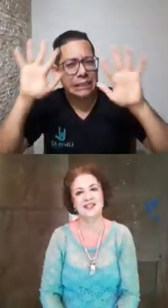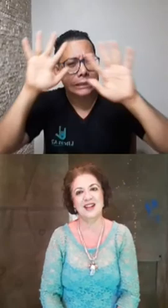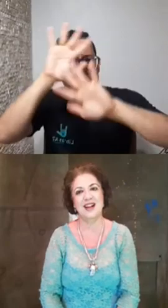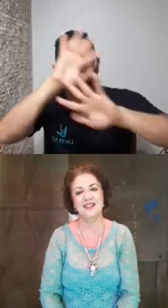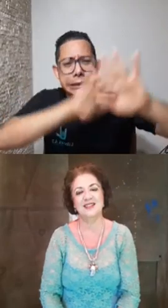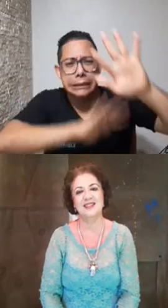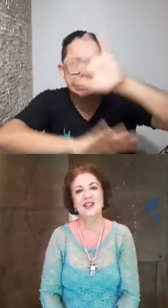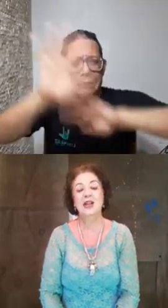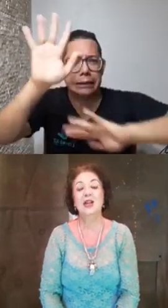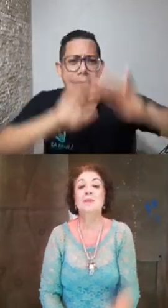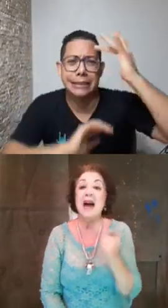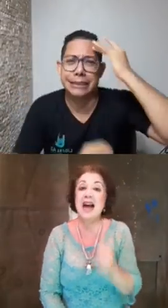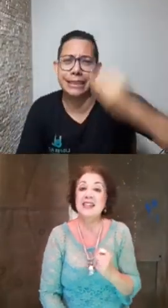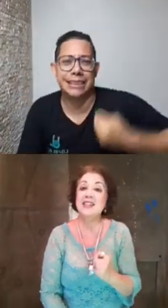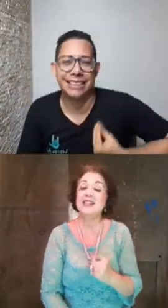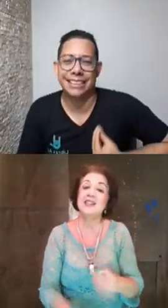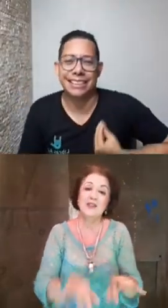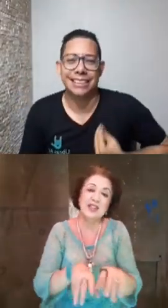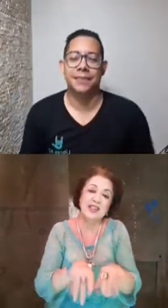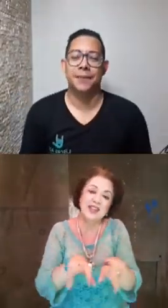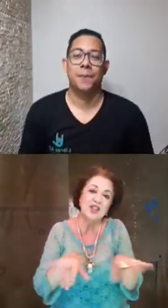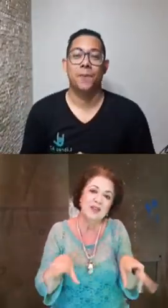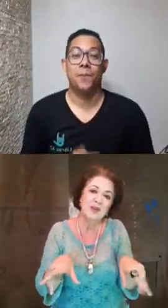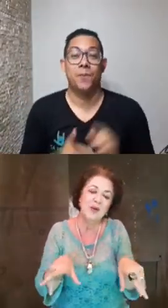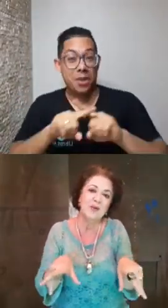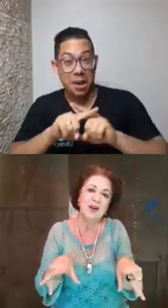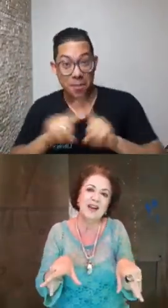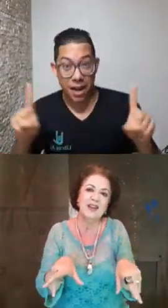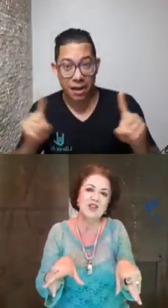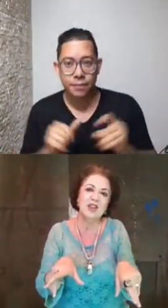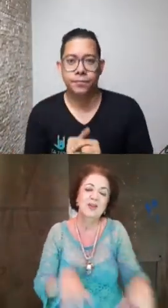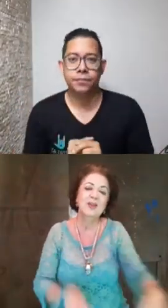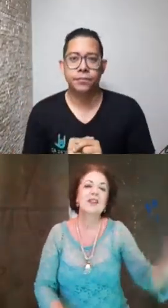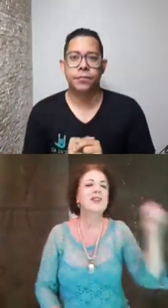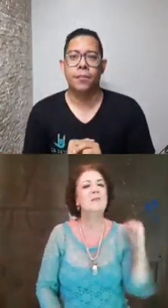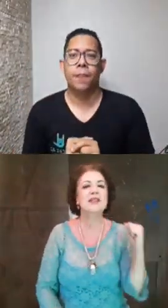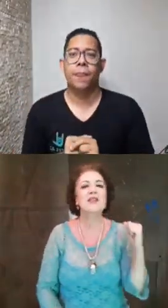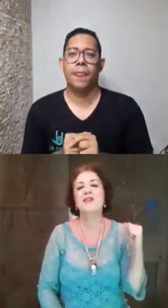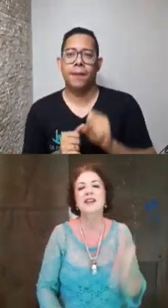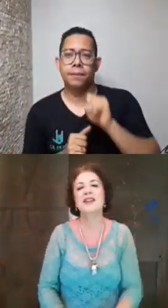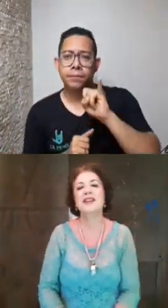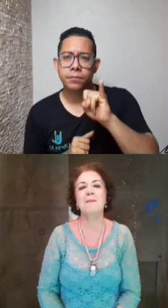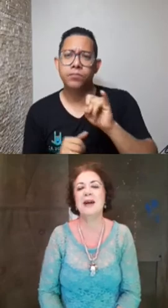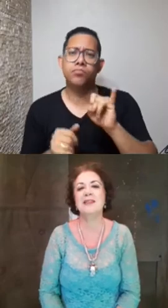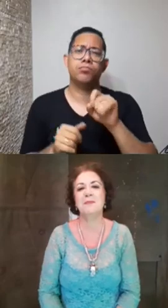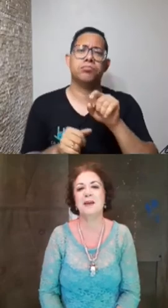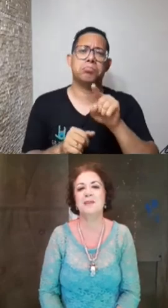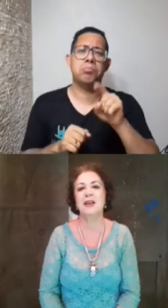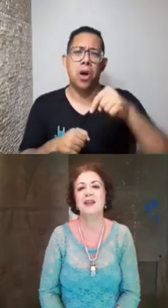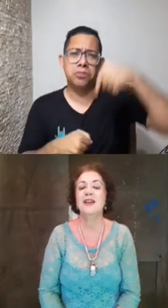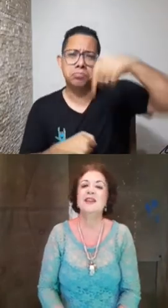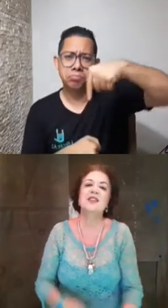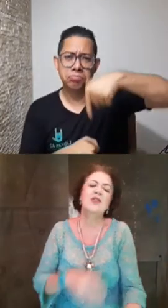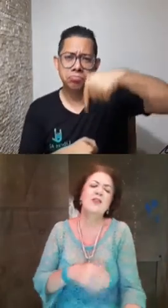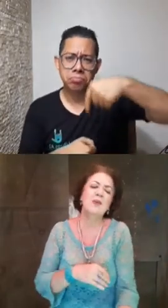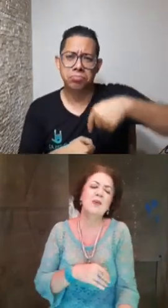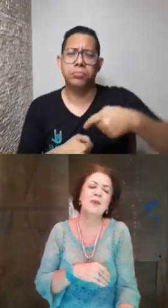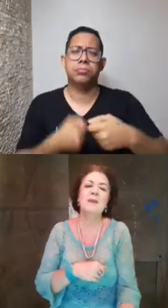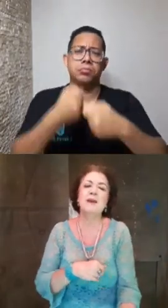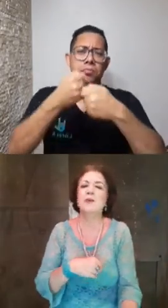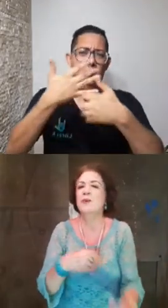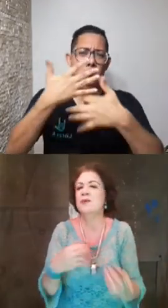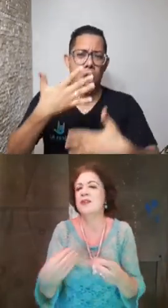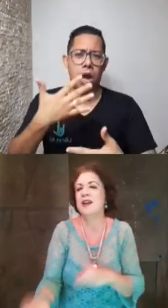na sala. Mas, se vocês deixaram algum recadinho, depois a Fernanda passa para mim. Se tiver